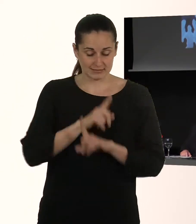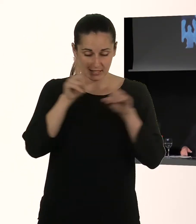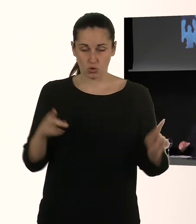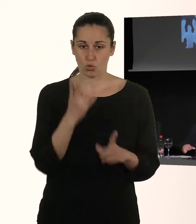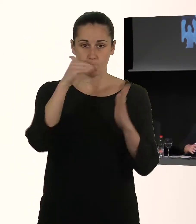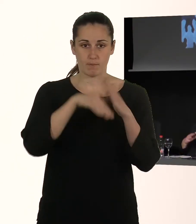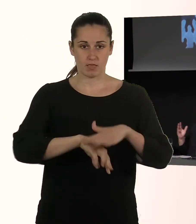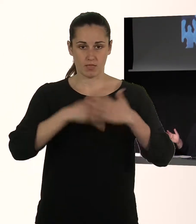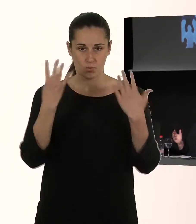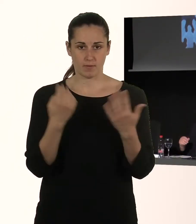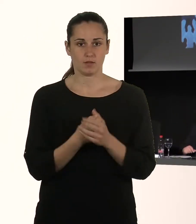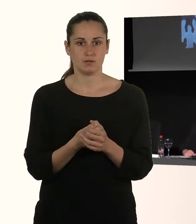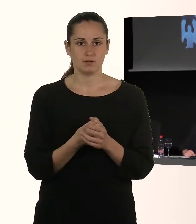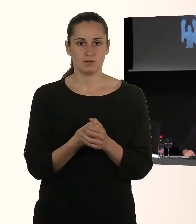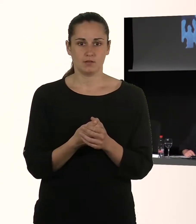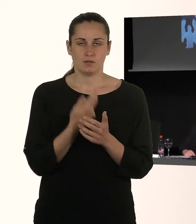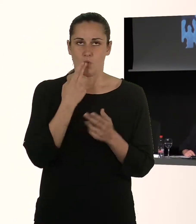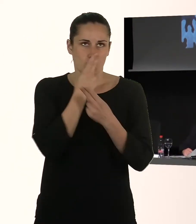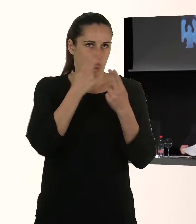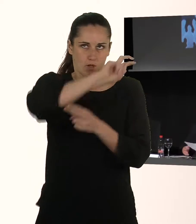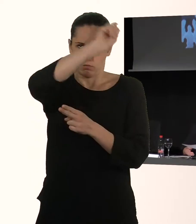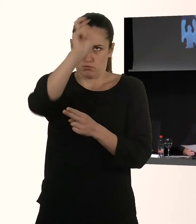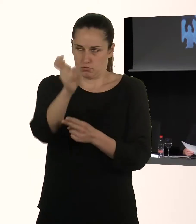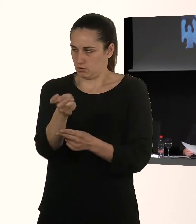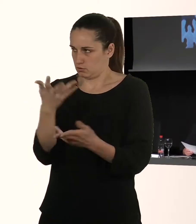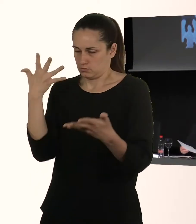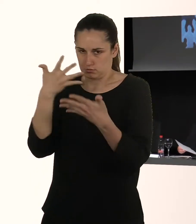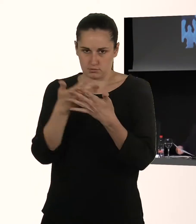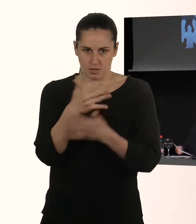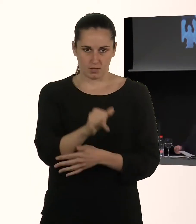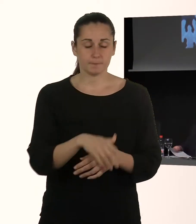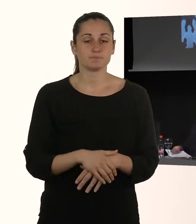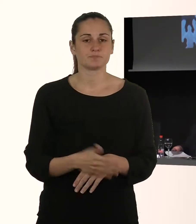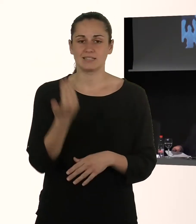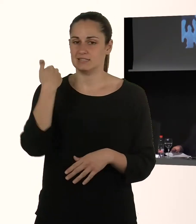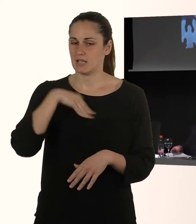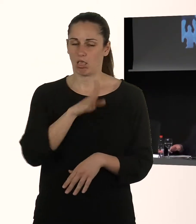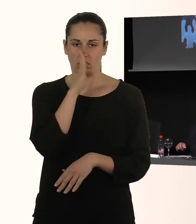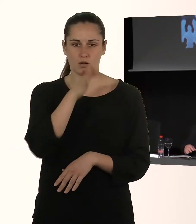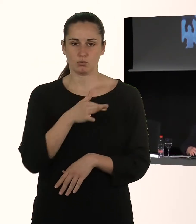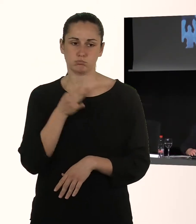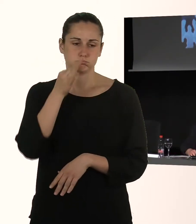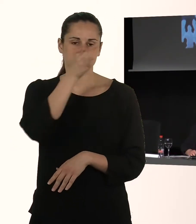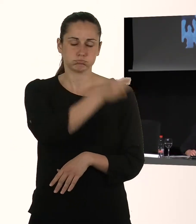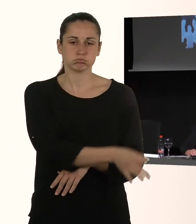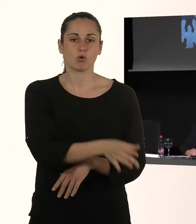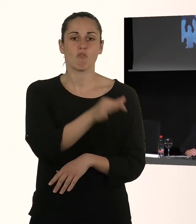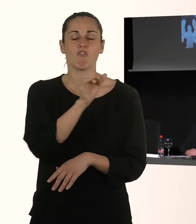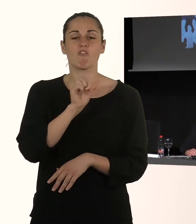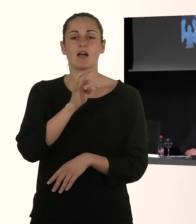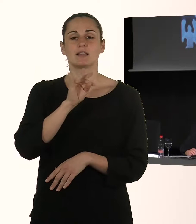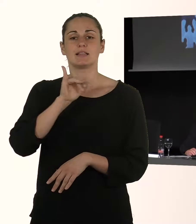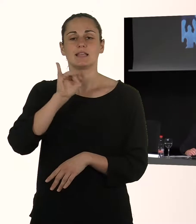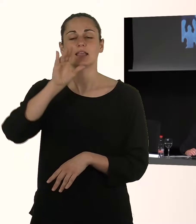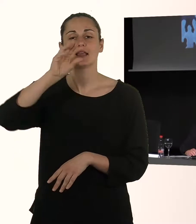2019. Entre las múltiples publicaciones que tiene. Y sin más preámbulo, os dejo con Fátima Perelló y la conferencia